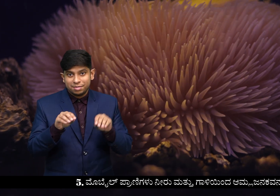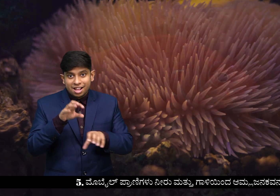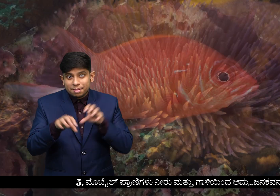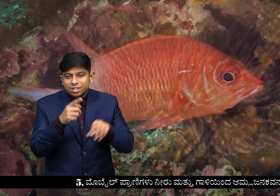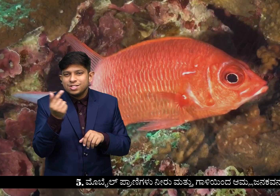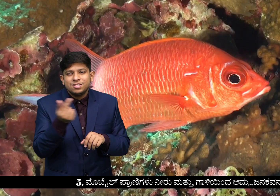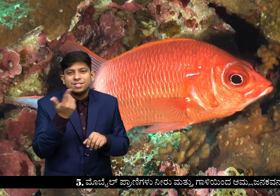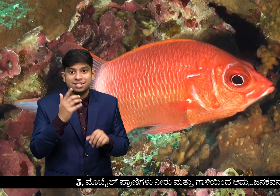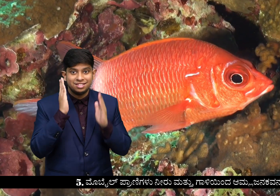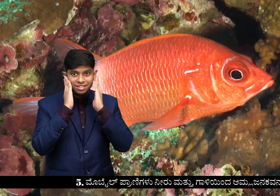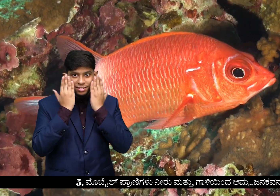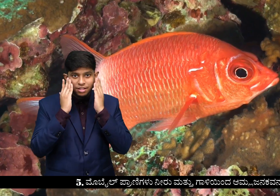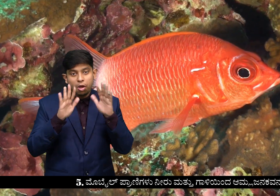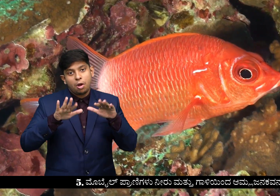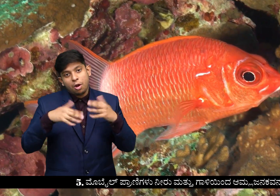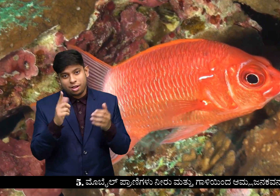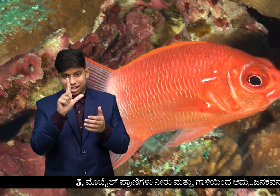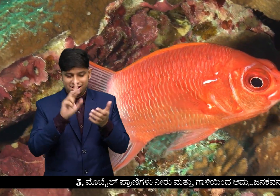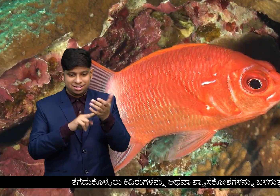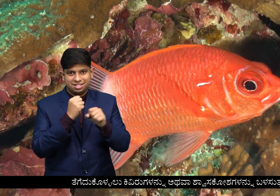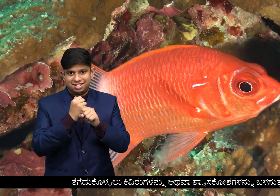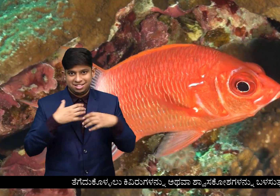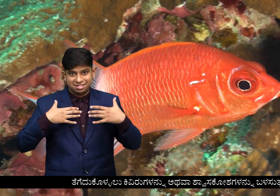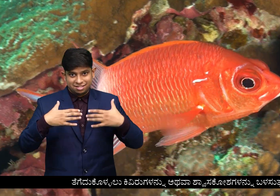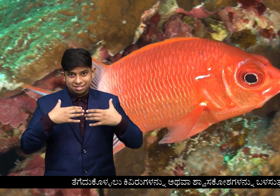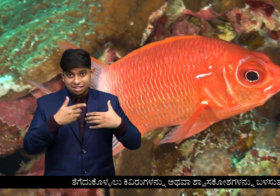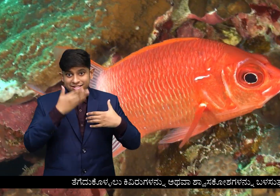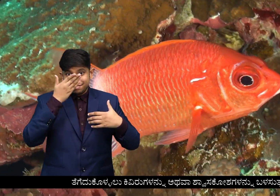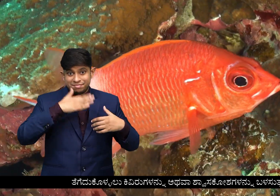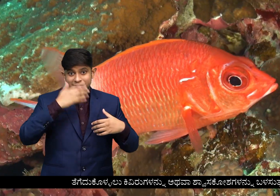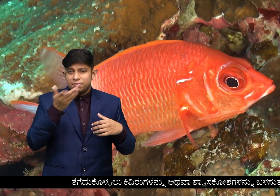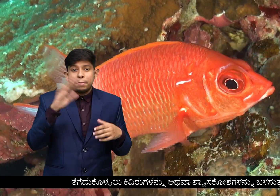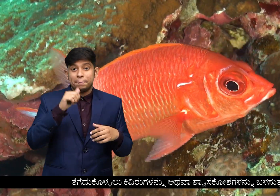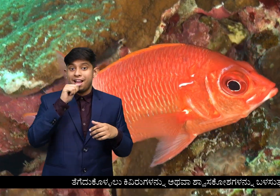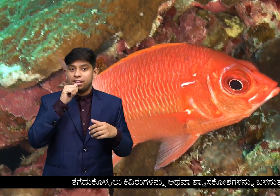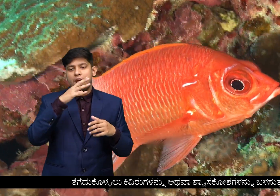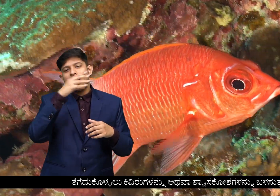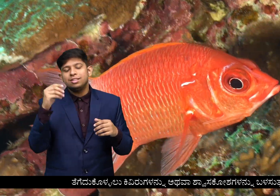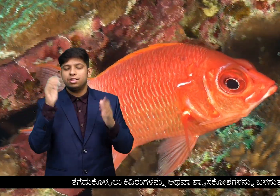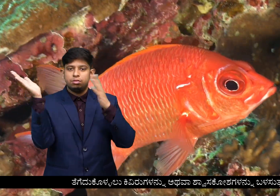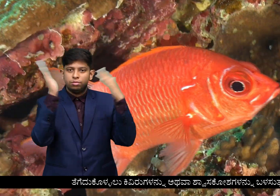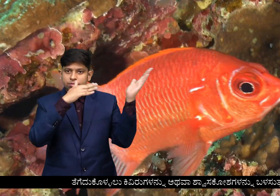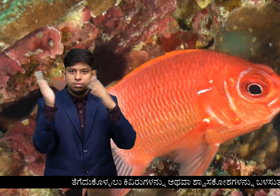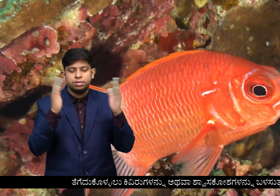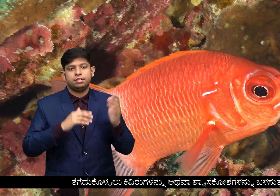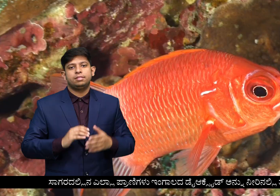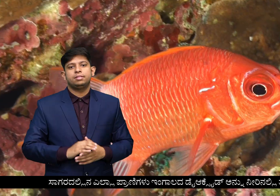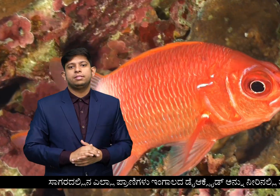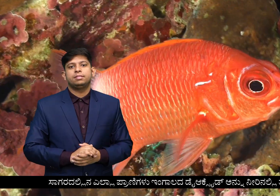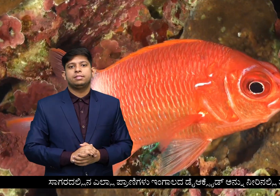ಮೊಬೈಲ್ ಪ್ರಾಣಿಗಳು ನೀರು ಮತ್ತು ಗಾಳಿಯಿಂದ ಆಮ್ಲಜನಕವನ್ನು ತೆಗೆದುಕೊಳ್ಳಲು ಕಿವಿರುಗಳನ್ನು ಅಥವಾ ಶ್ವಾಸಕೋಶಗಳನ್ನು